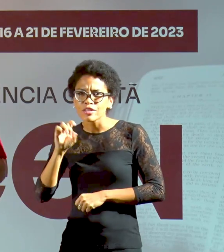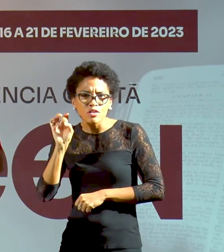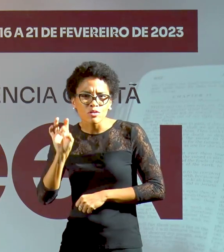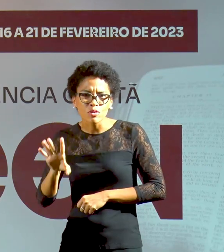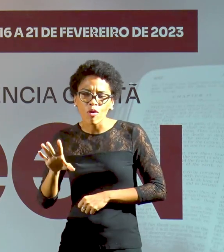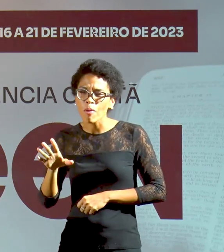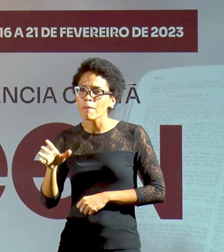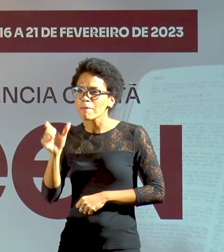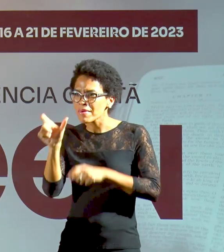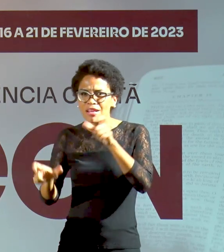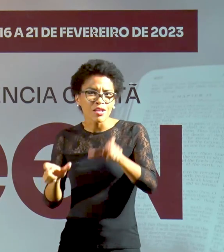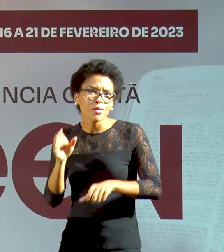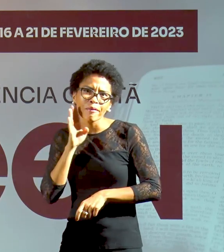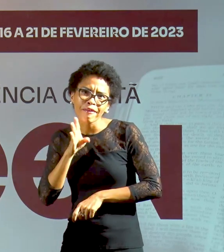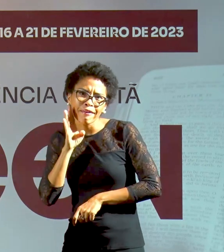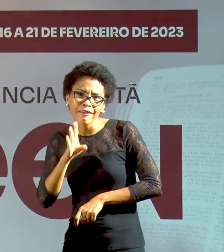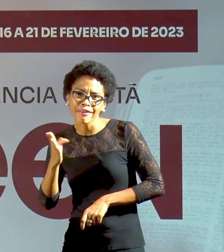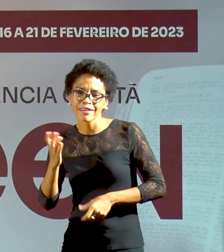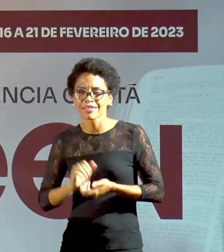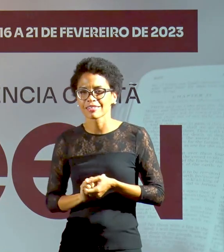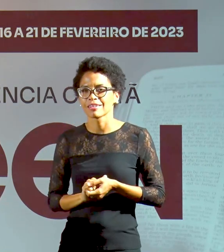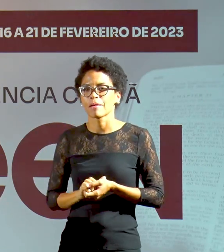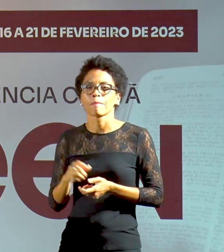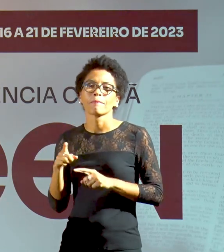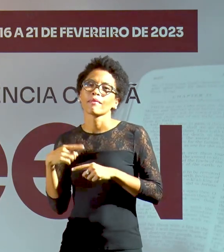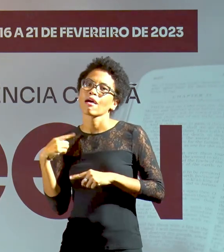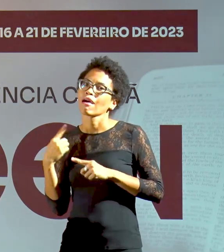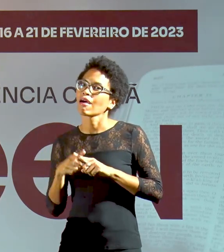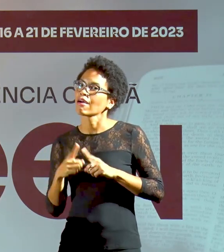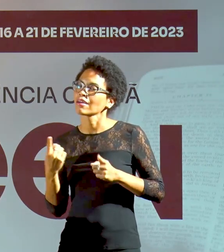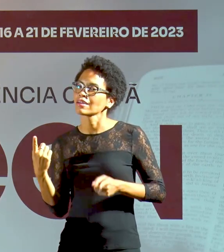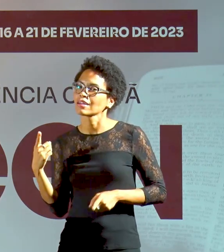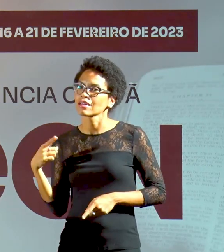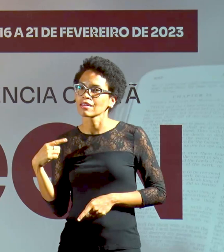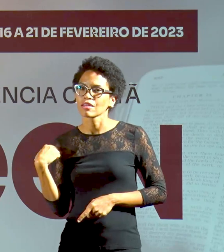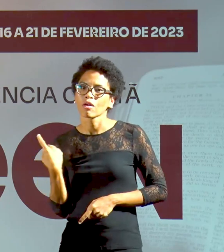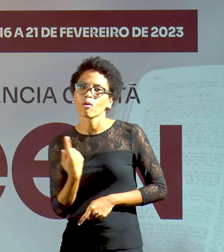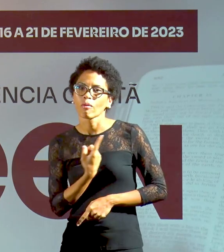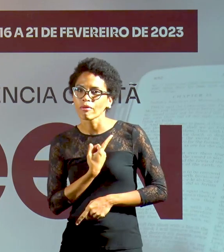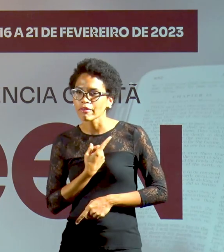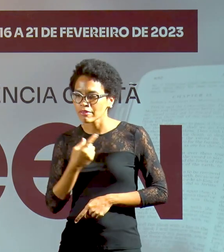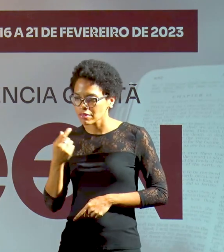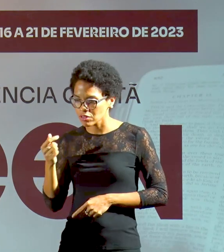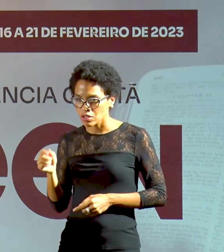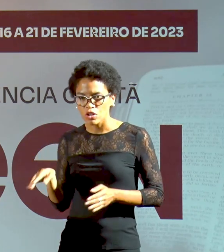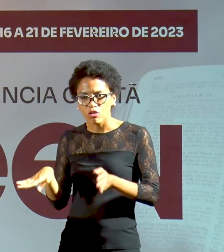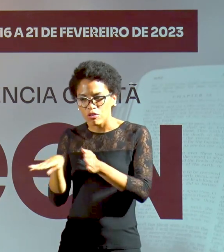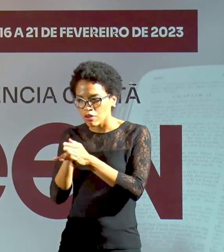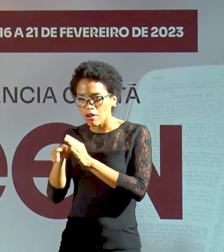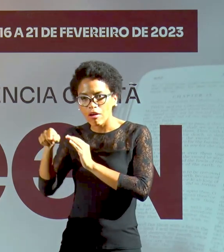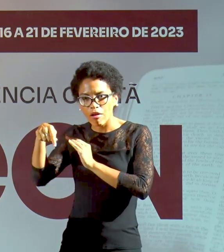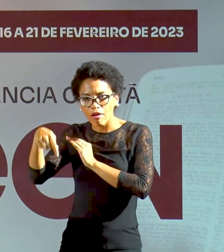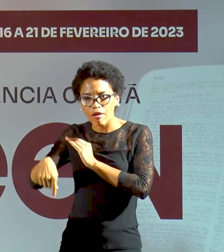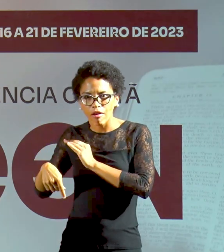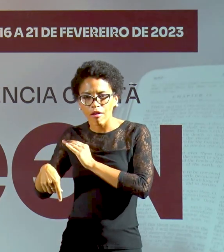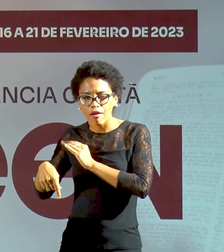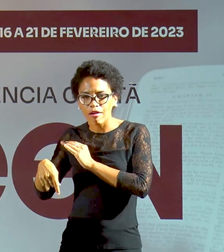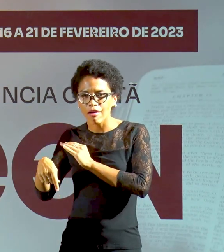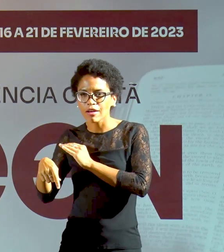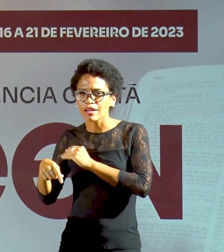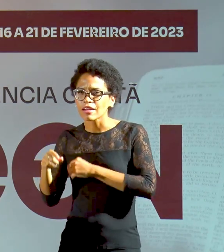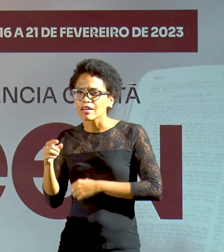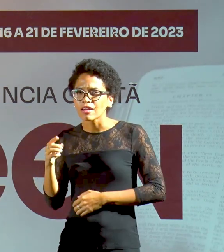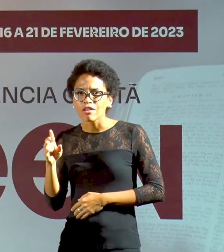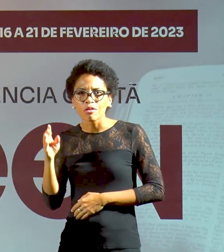mas quando eu cheguei aqui eu conheci vocês tá eu e o arco-íris aqui quando nós conhecemos vocês eu